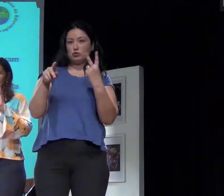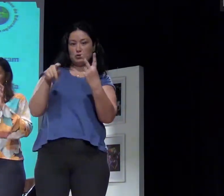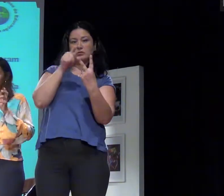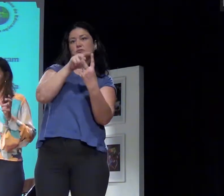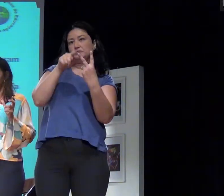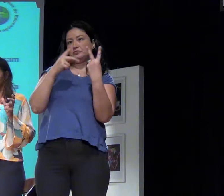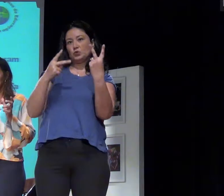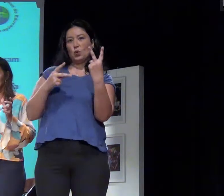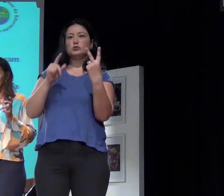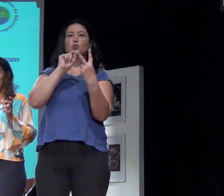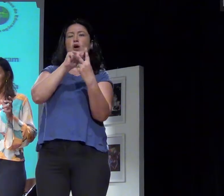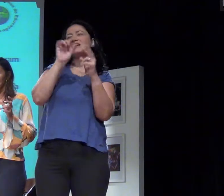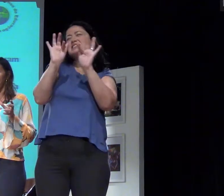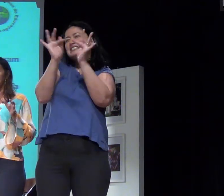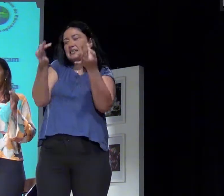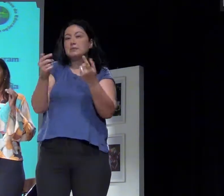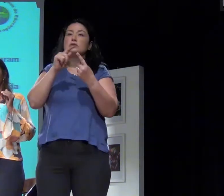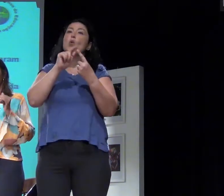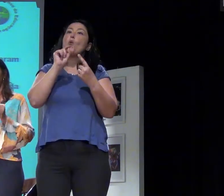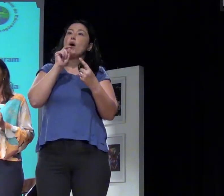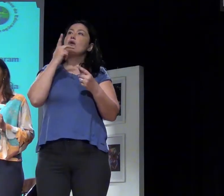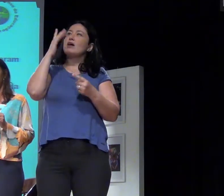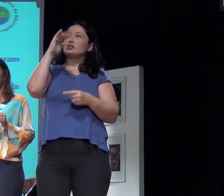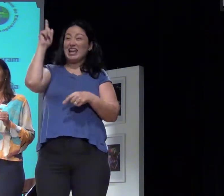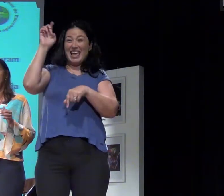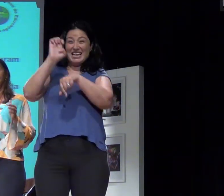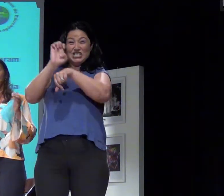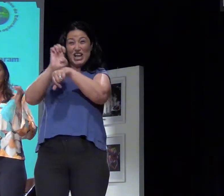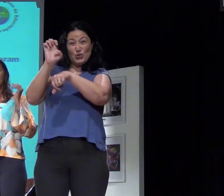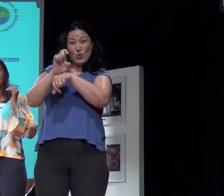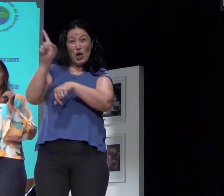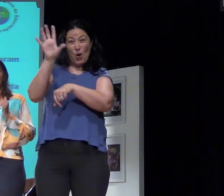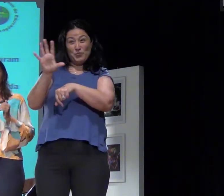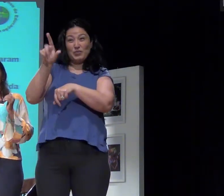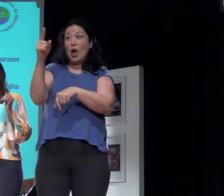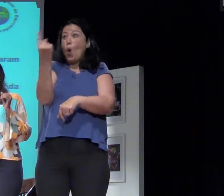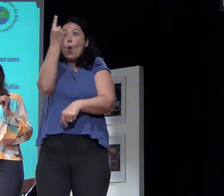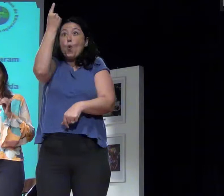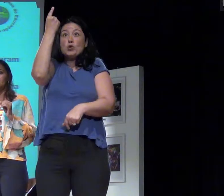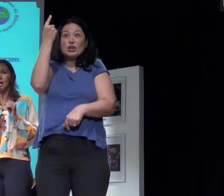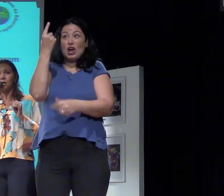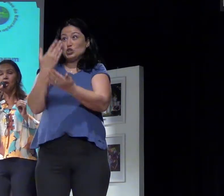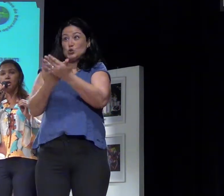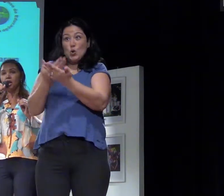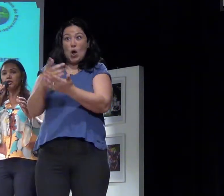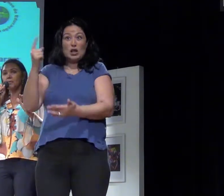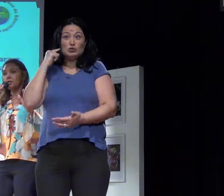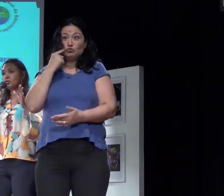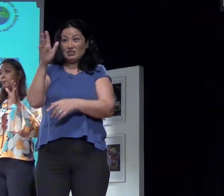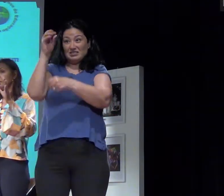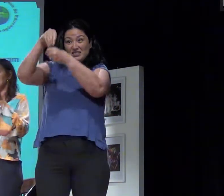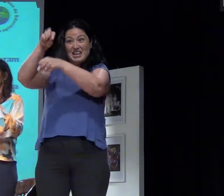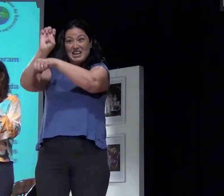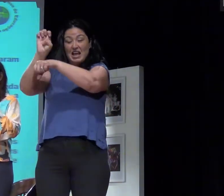puder dizer assim de uma forma bem simples. Como é rede estadual e é a única escola da rede estadual, nós